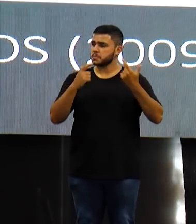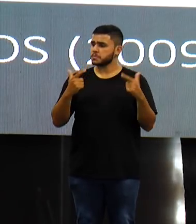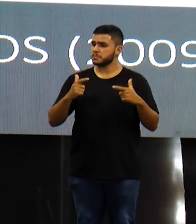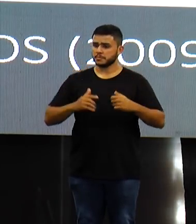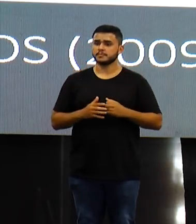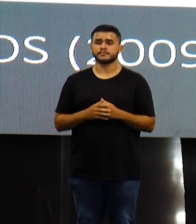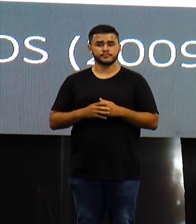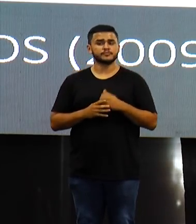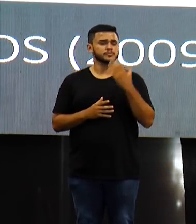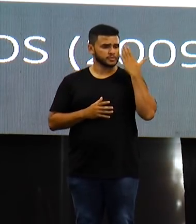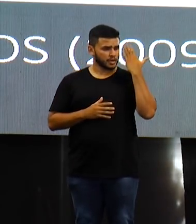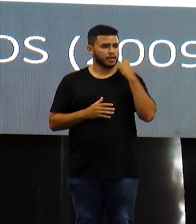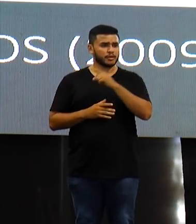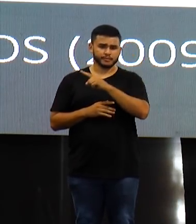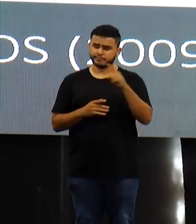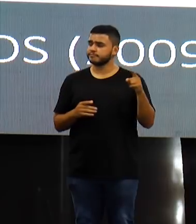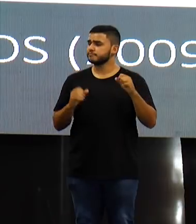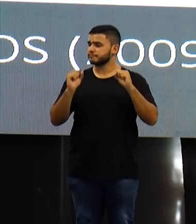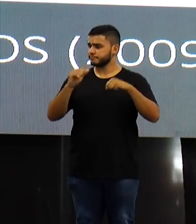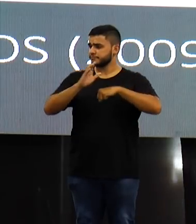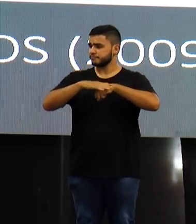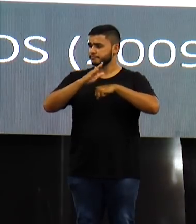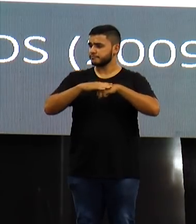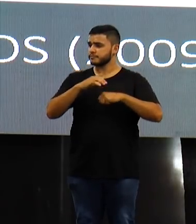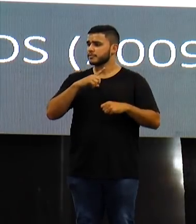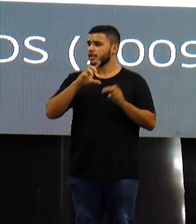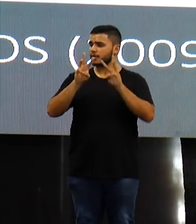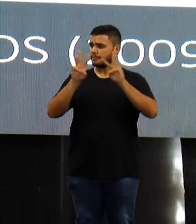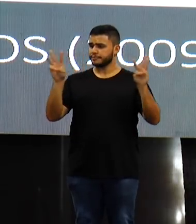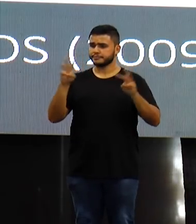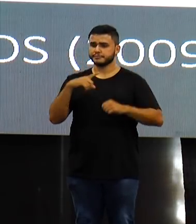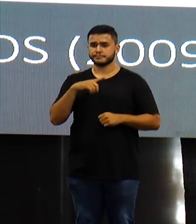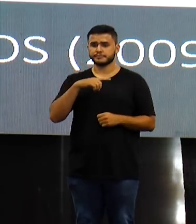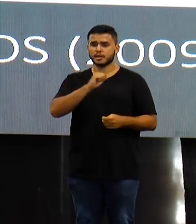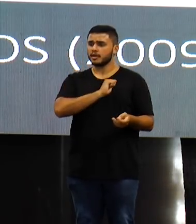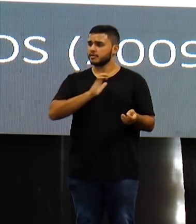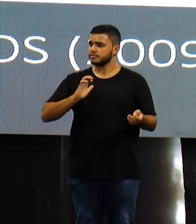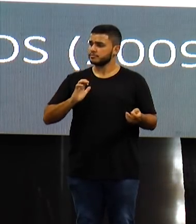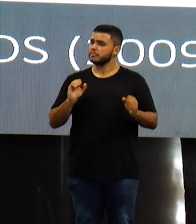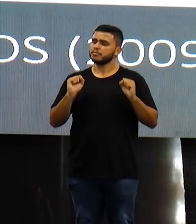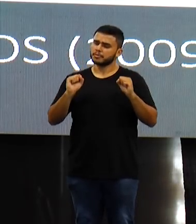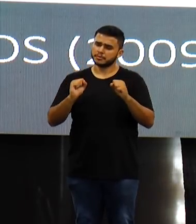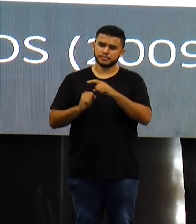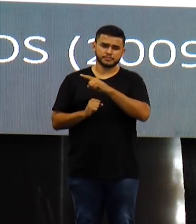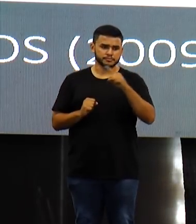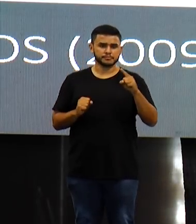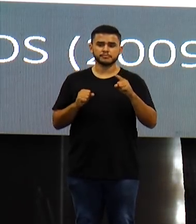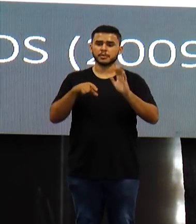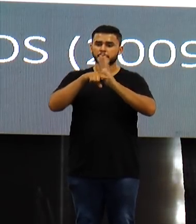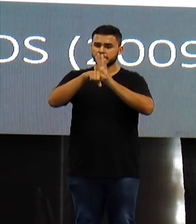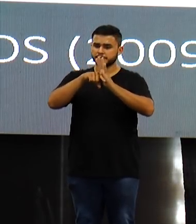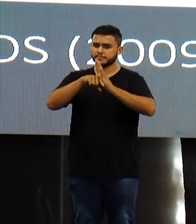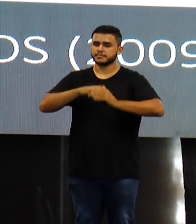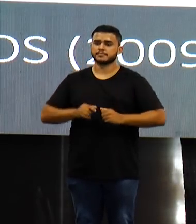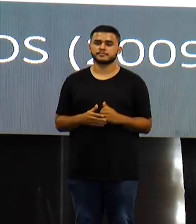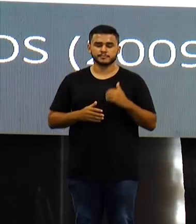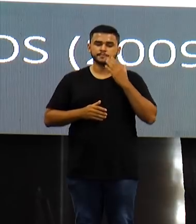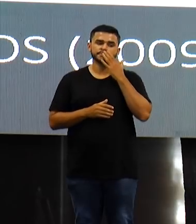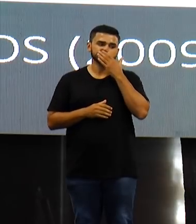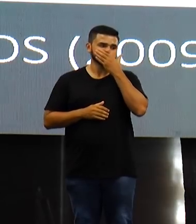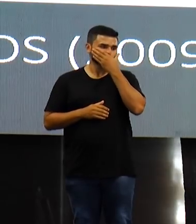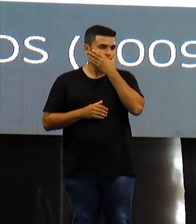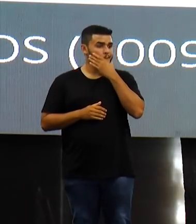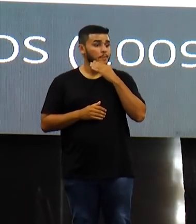aqui, vocês vão buscar depois na Academia Eminem. O que eu peço a vocês é só que vocês